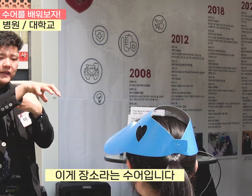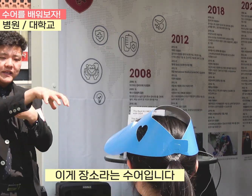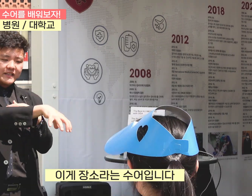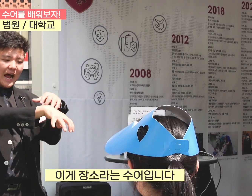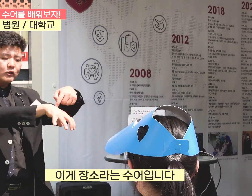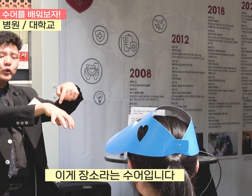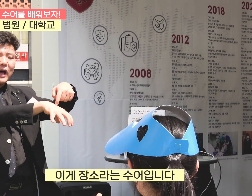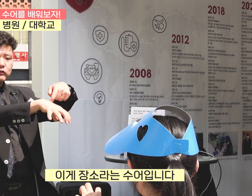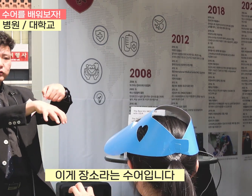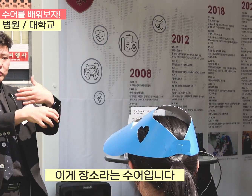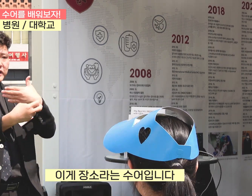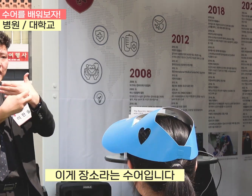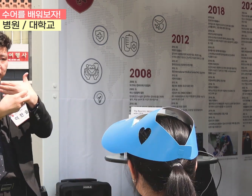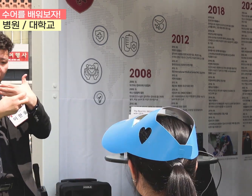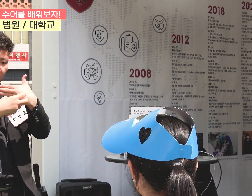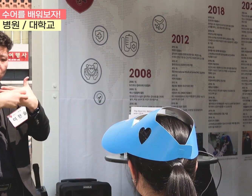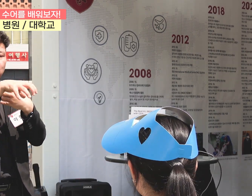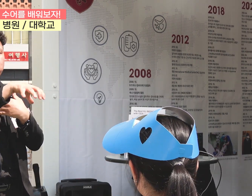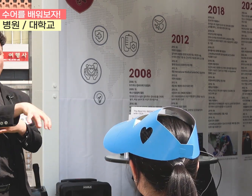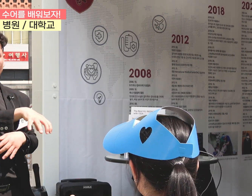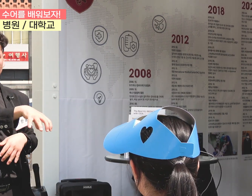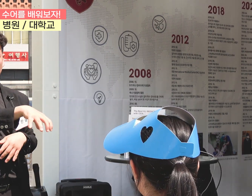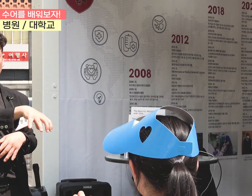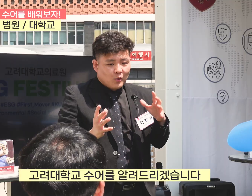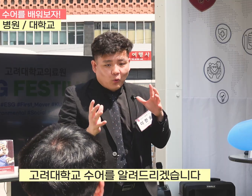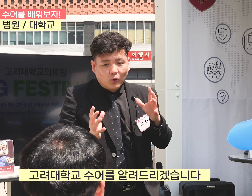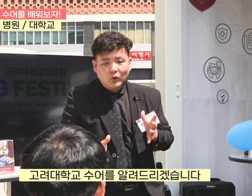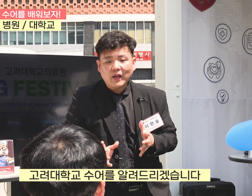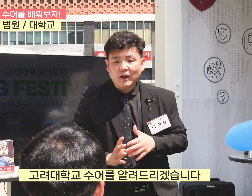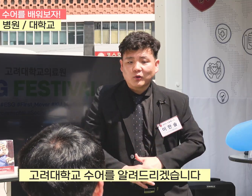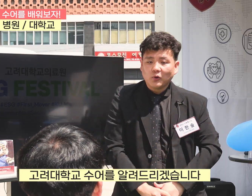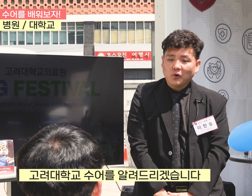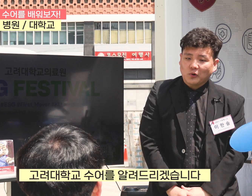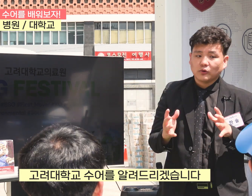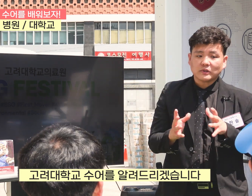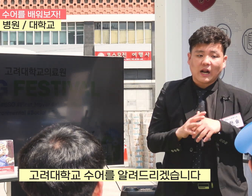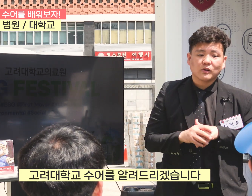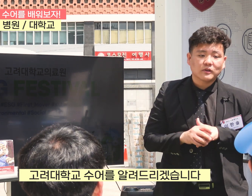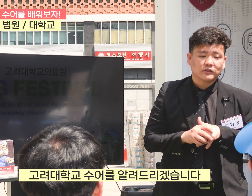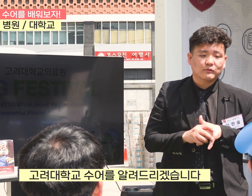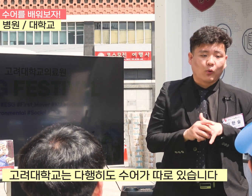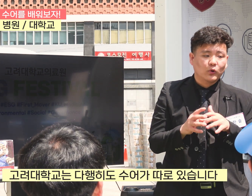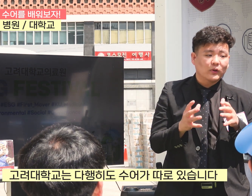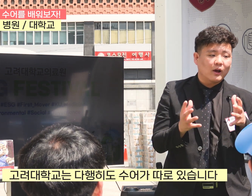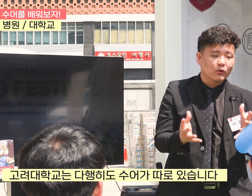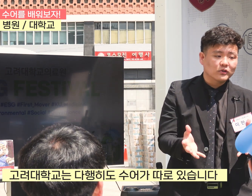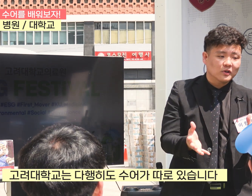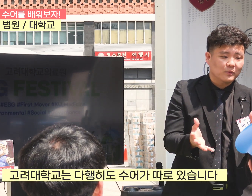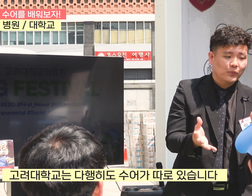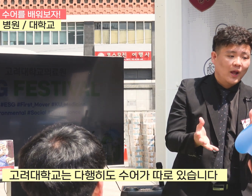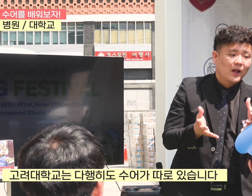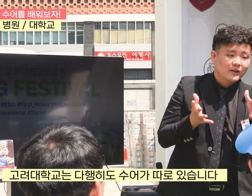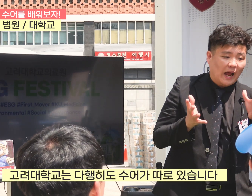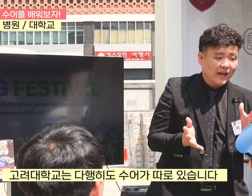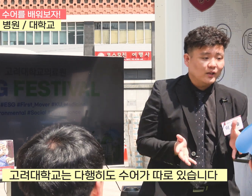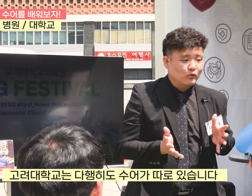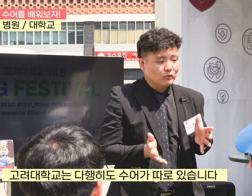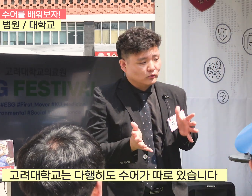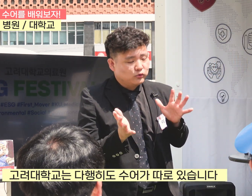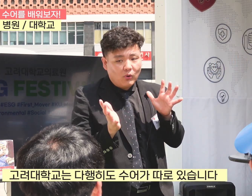이게 장소라는 수호입니다. 그래서 병원. 고려대학교 수호를 알려드리겠습니다. 고려대학교는 다행히도 수호가